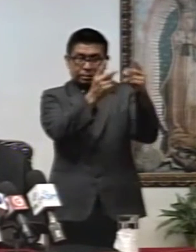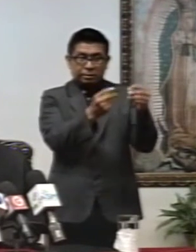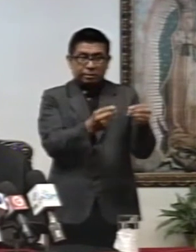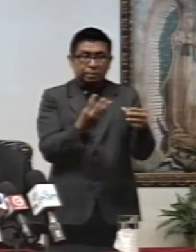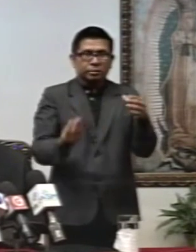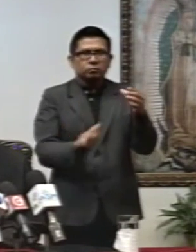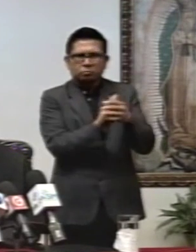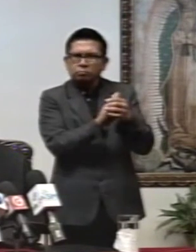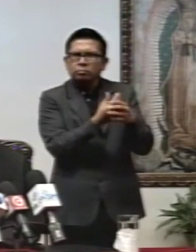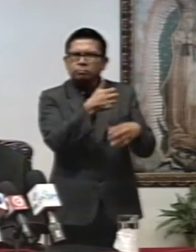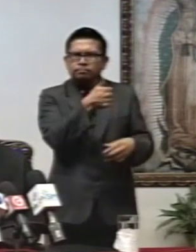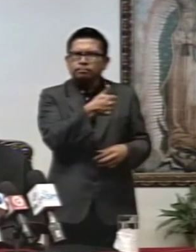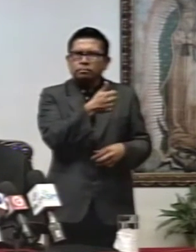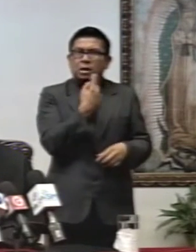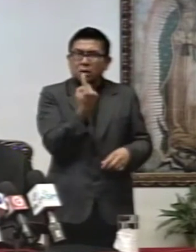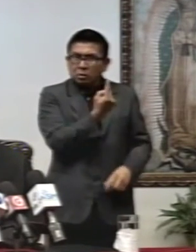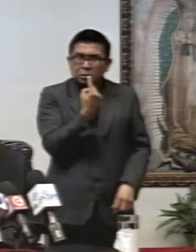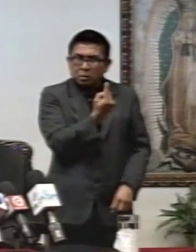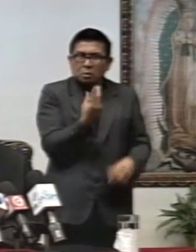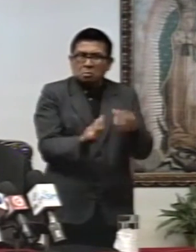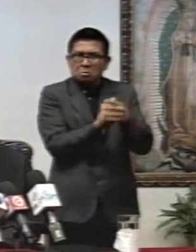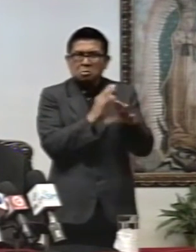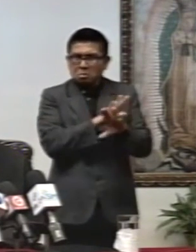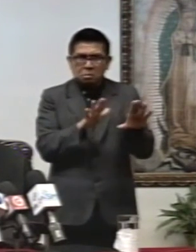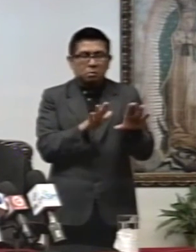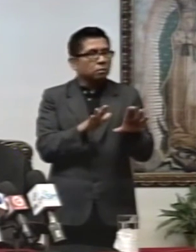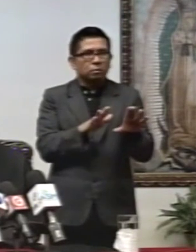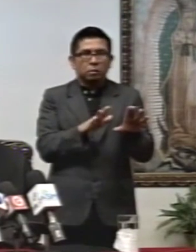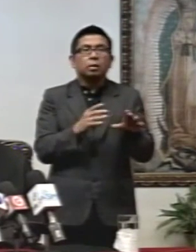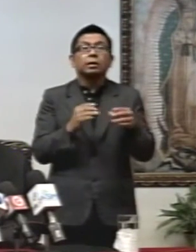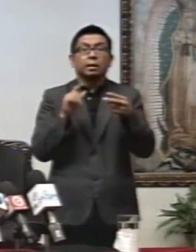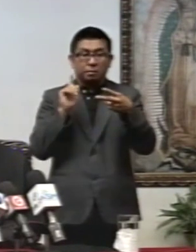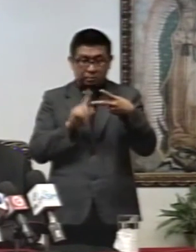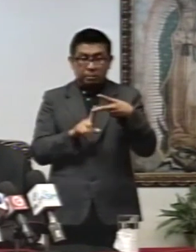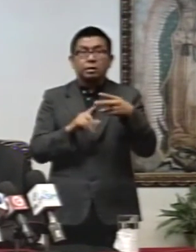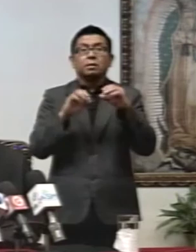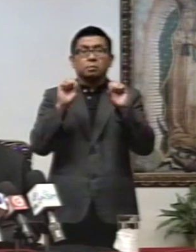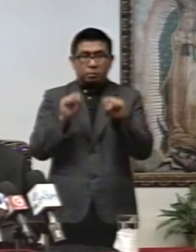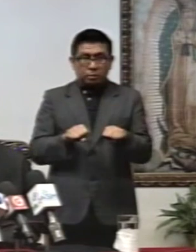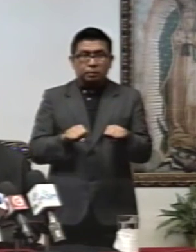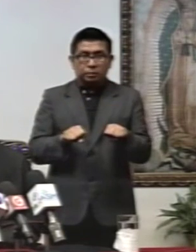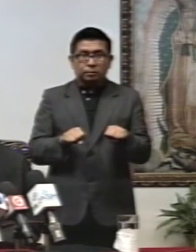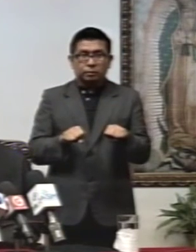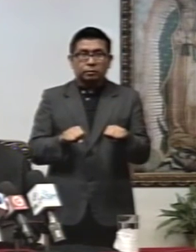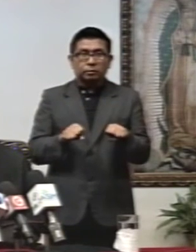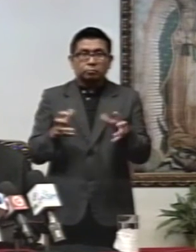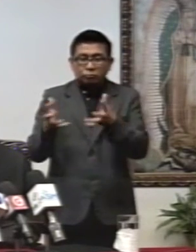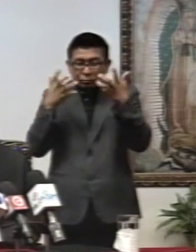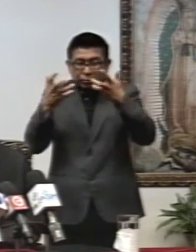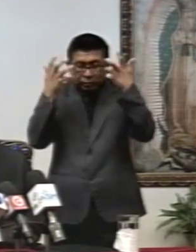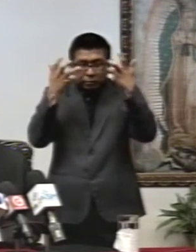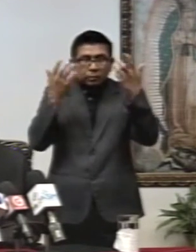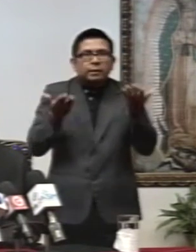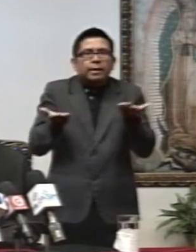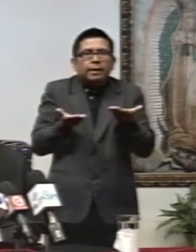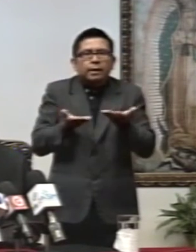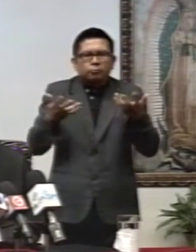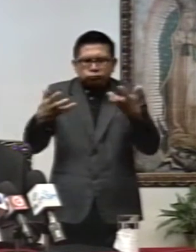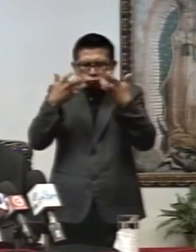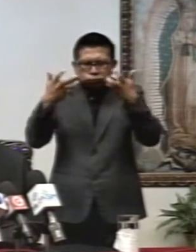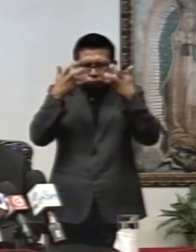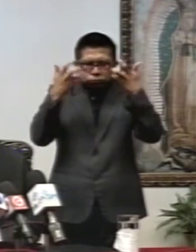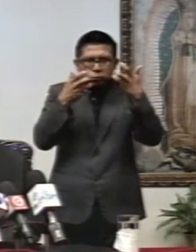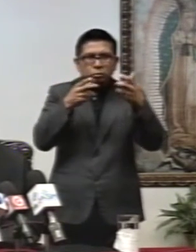el presupuesto nacional para fortalecer, sino que un estudio profundo en la